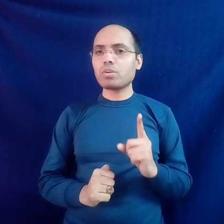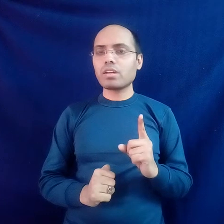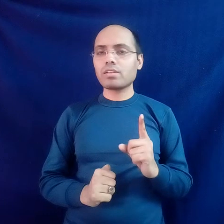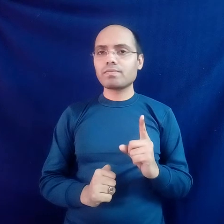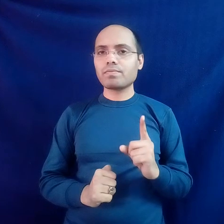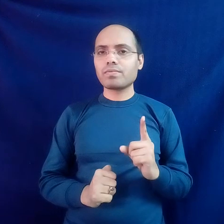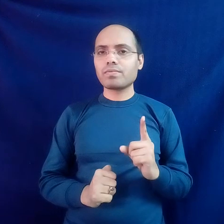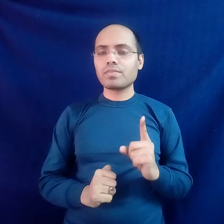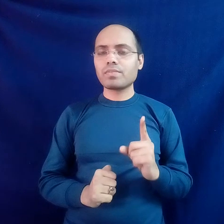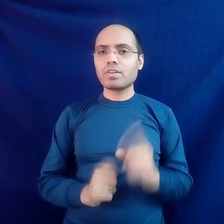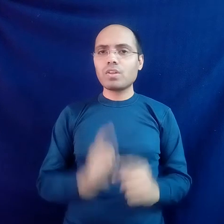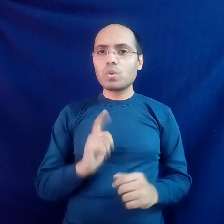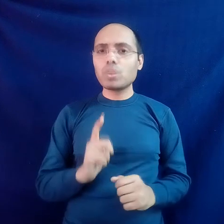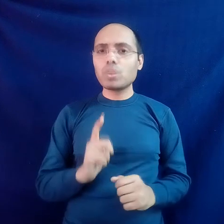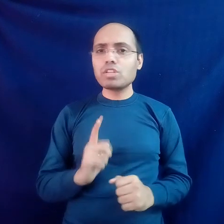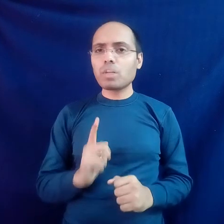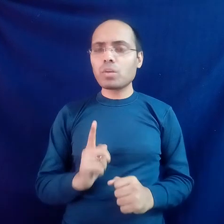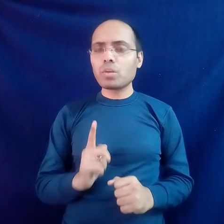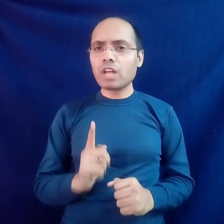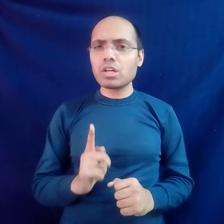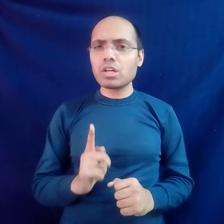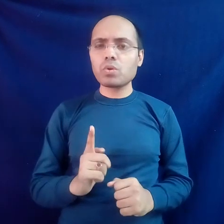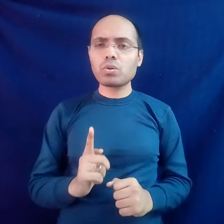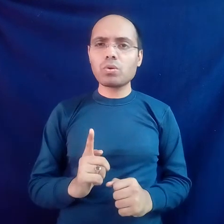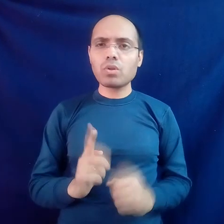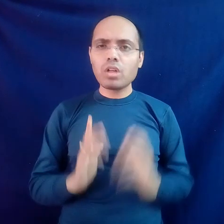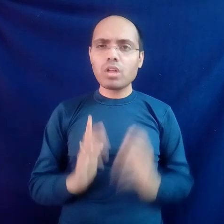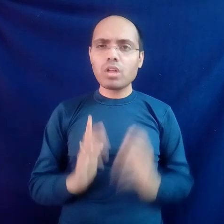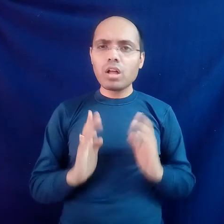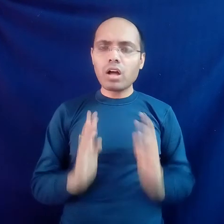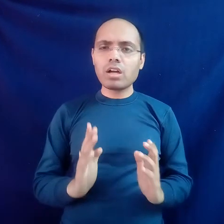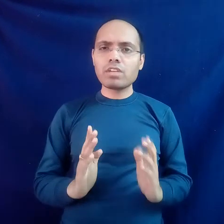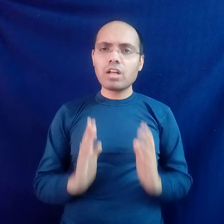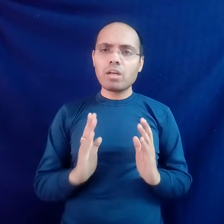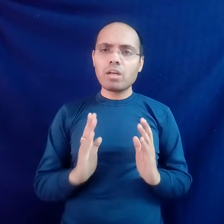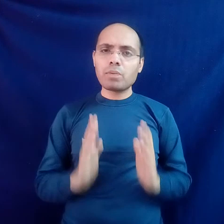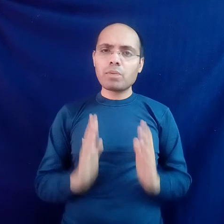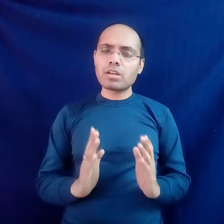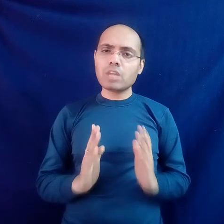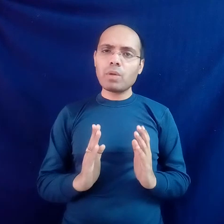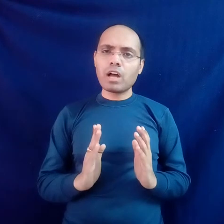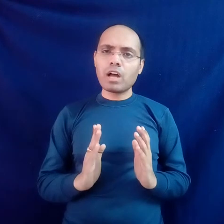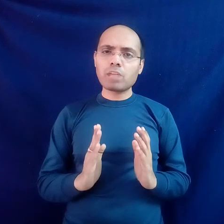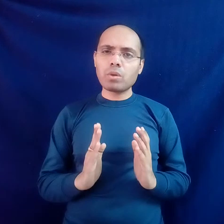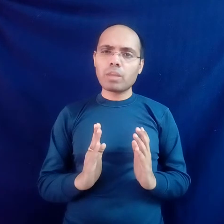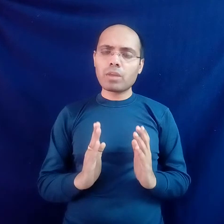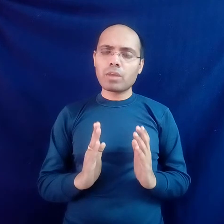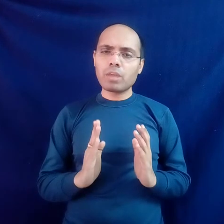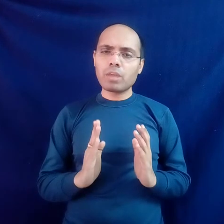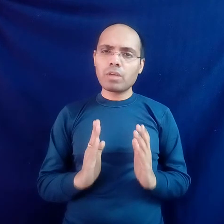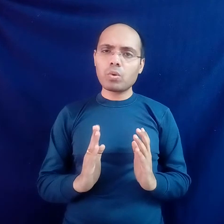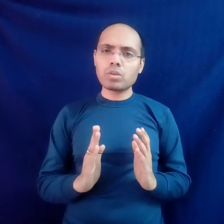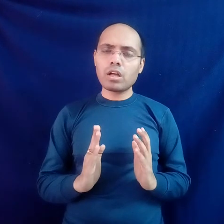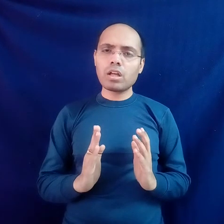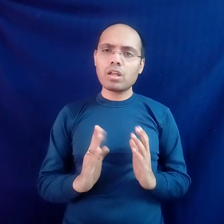जाएंगे। दूसरी चीज़ आपको ध्यान देना है दोस्तों, अगर भटकती हुई आत्माओं से आपका सामना होता है